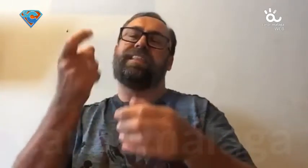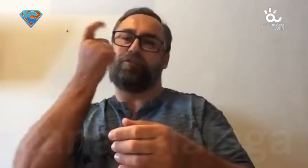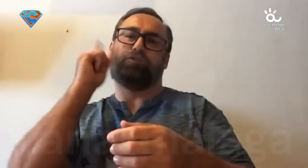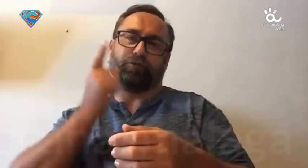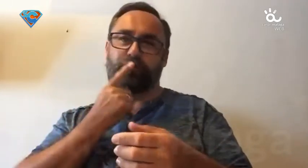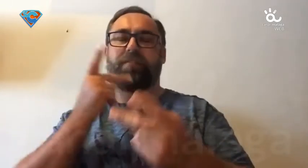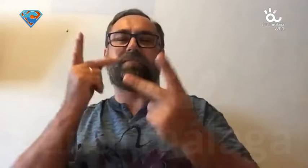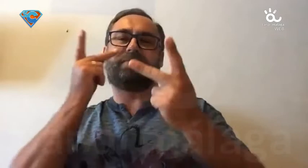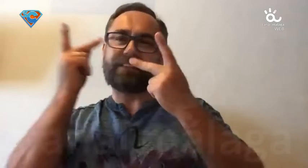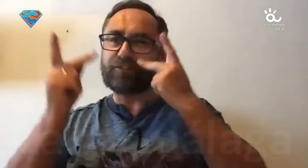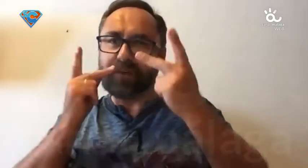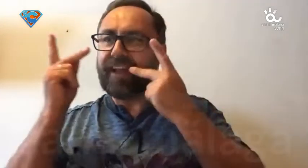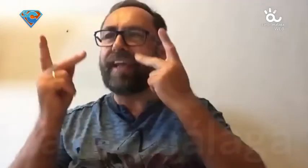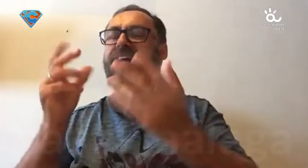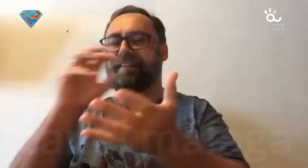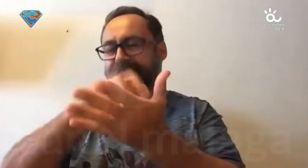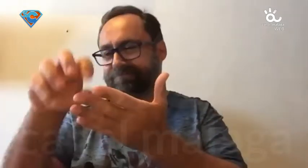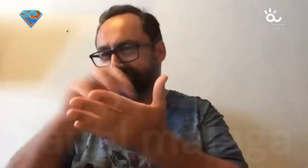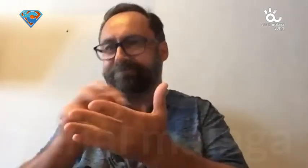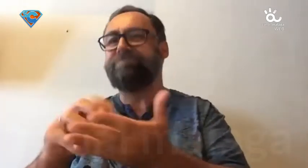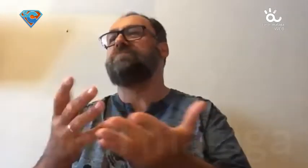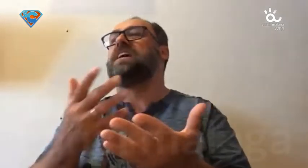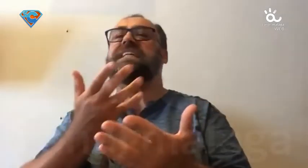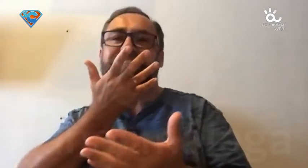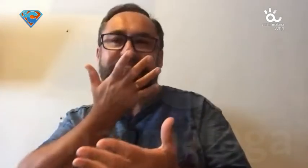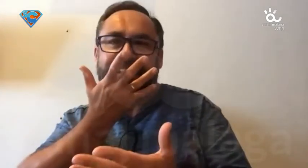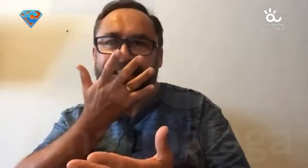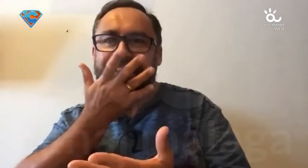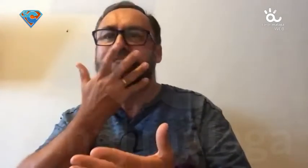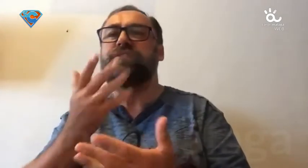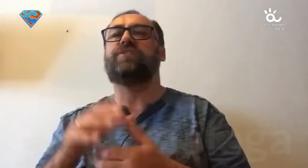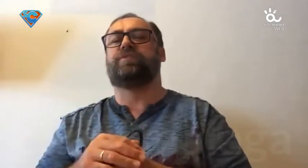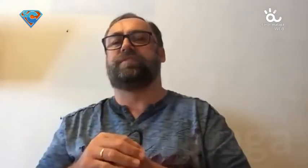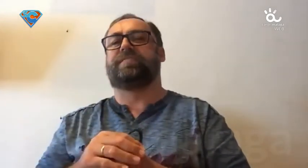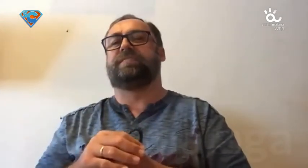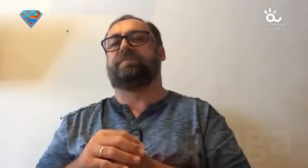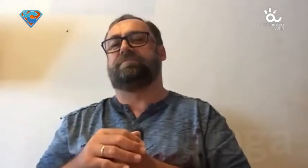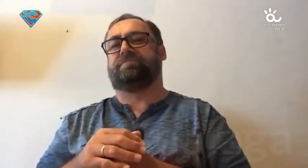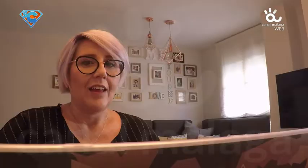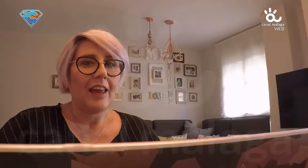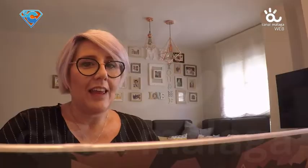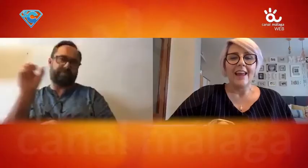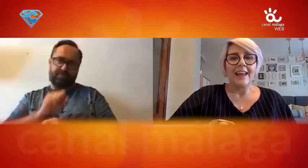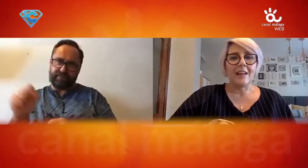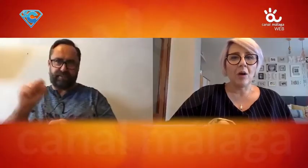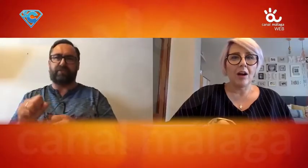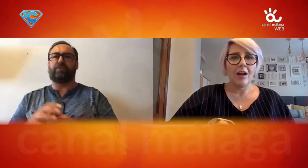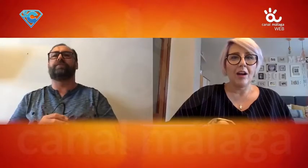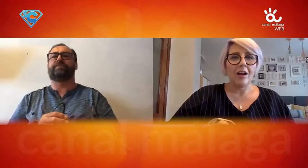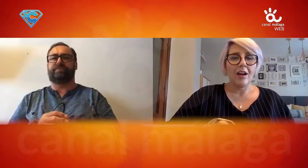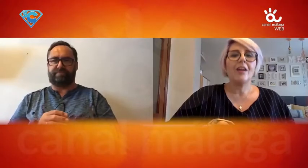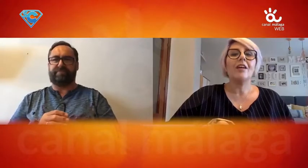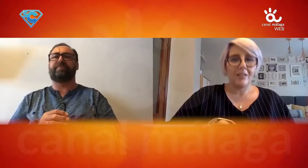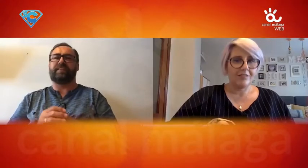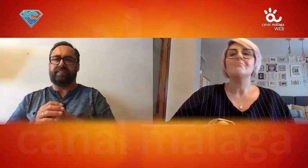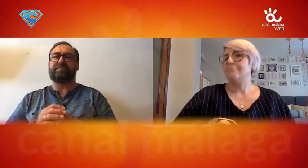utilizo materiales adecuados para el alumno sordo, que sea visual, que tengan signos. Estamos Ese es un